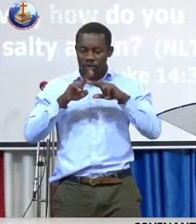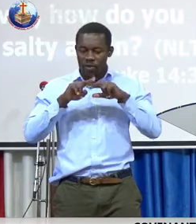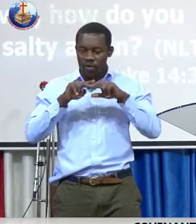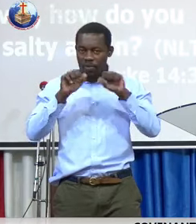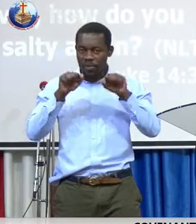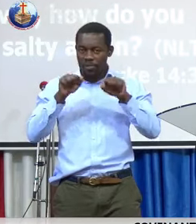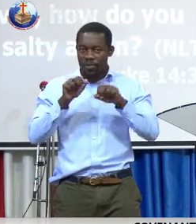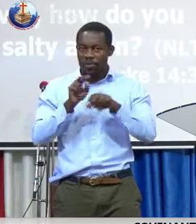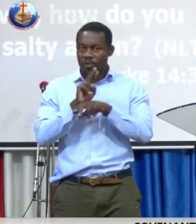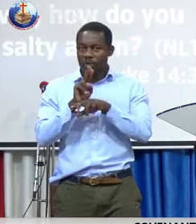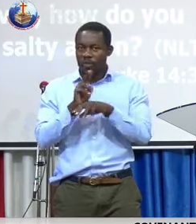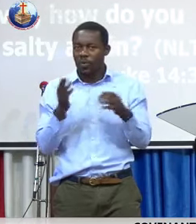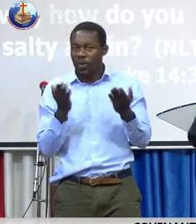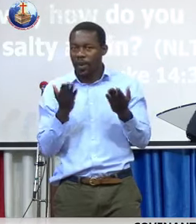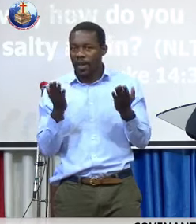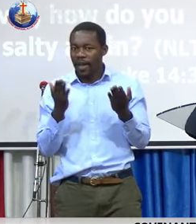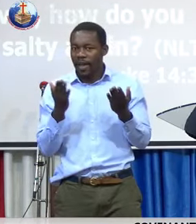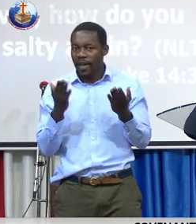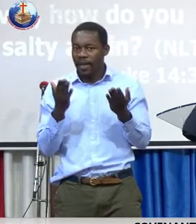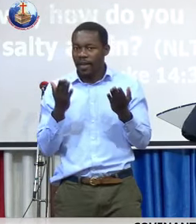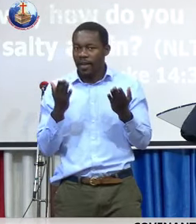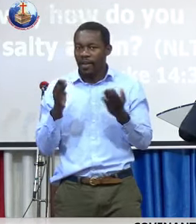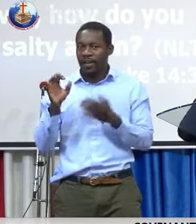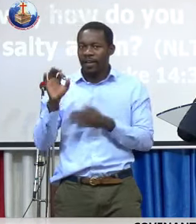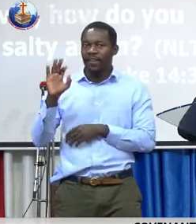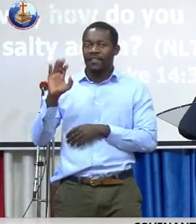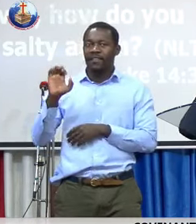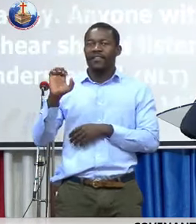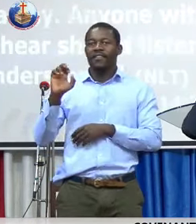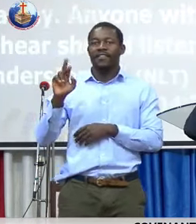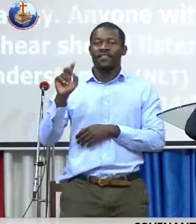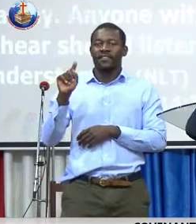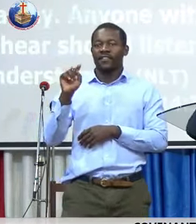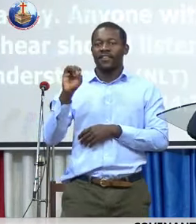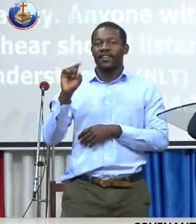in fertilizer. Ni chumvi ambayo inaweza tumika katika mbolea.